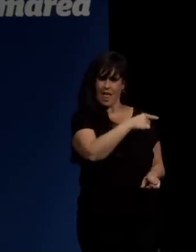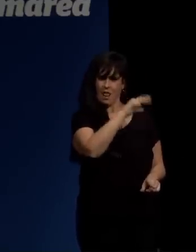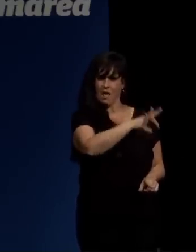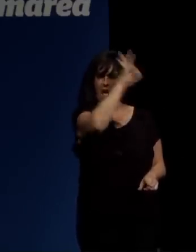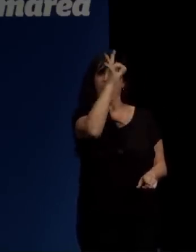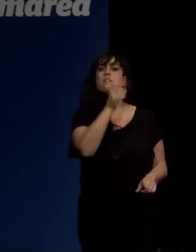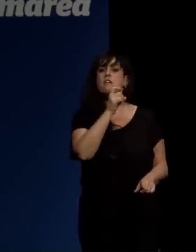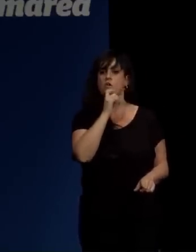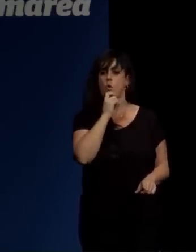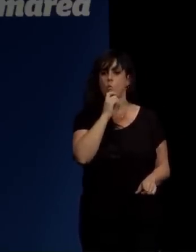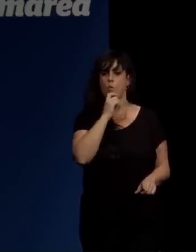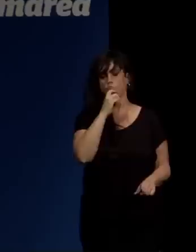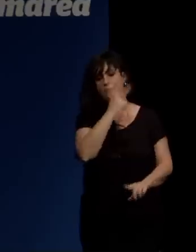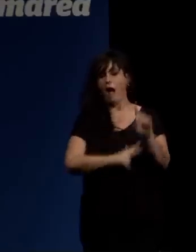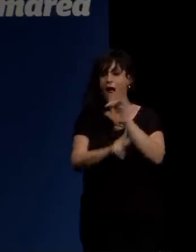dedo por un alcalde.